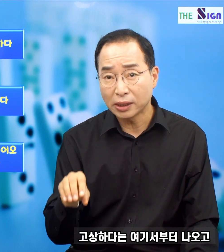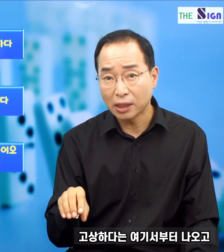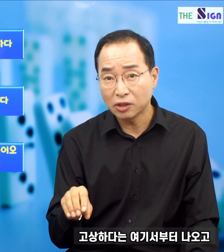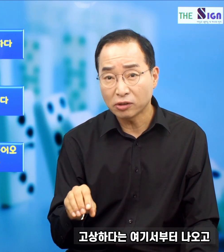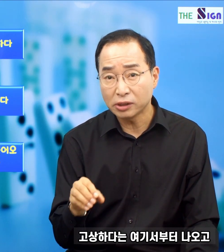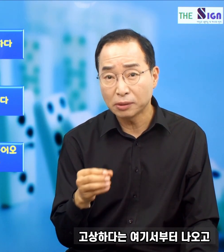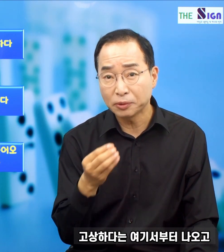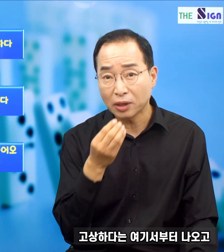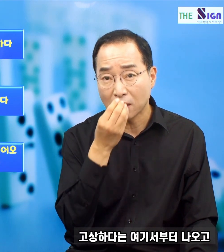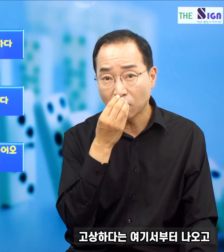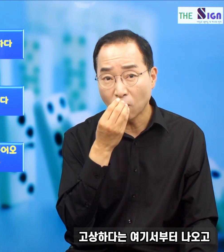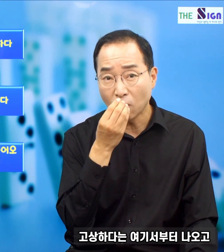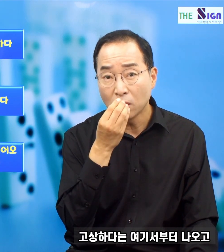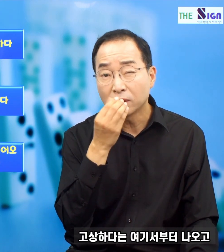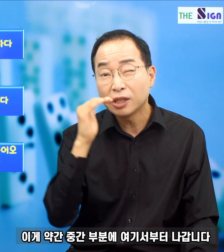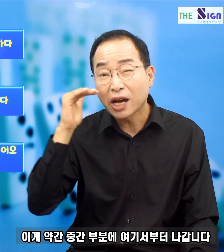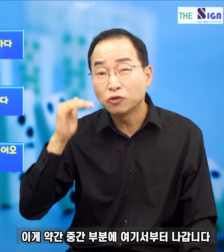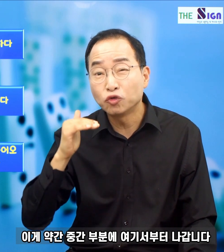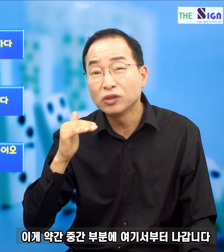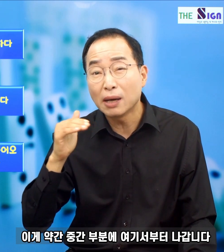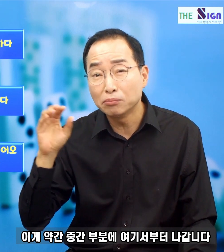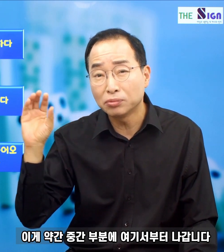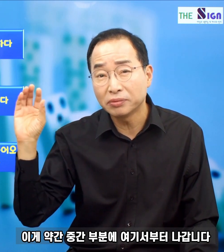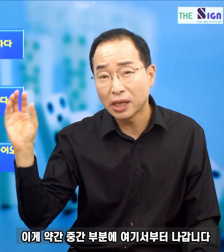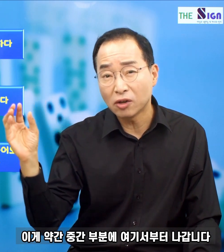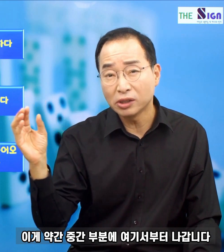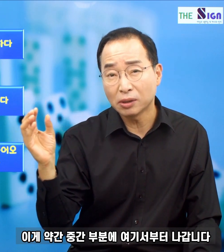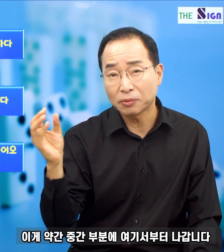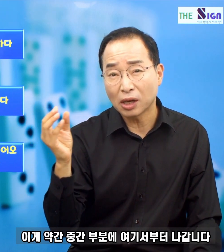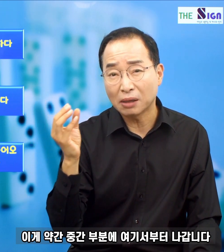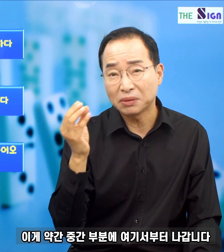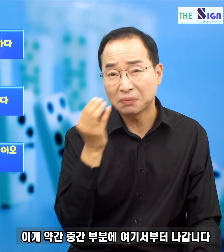고상하다는 여기서부터 나가고 약간 중간 부분에 여기서부터 나갑니다.